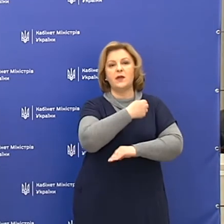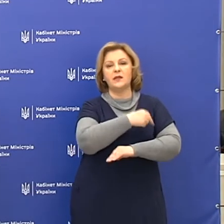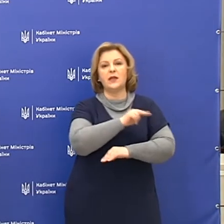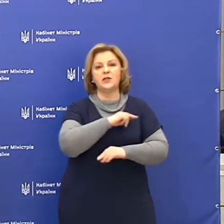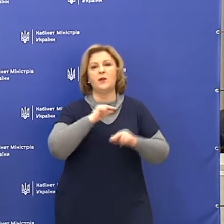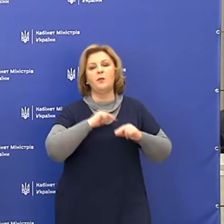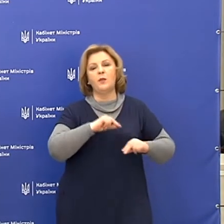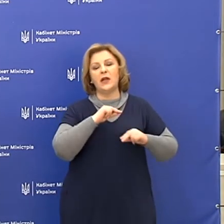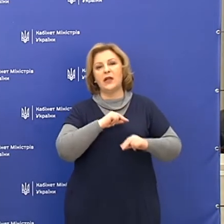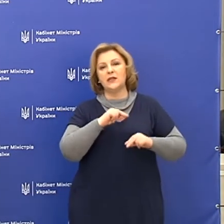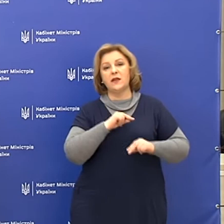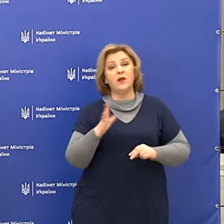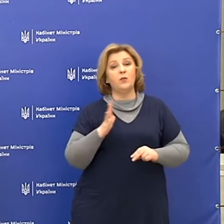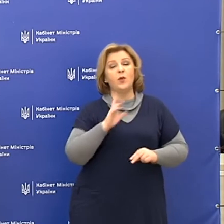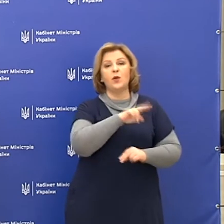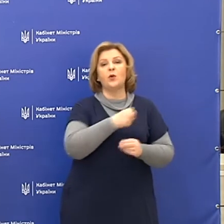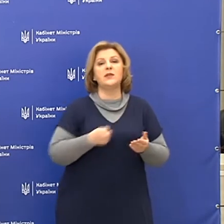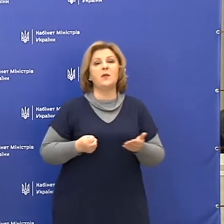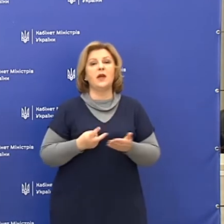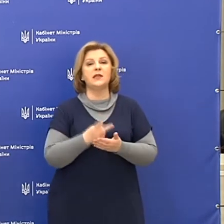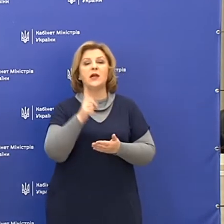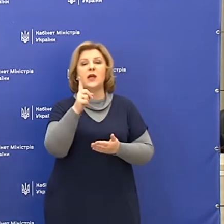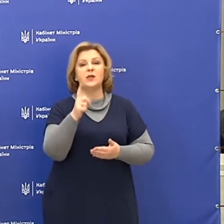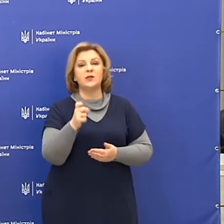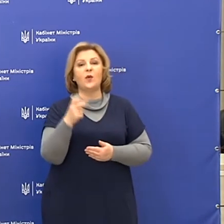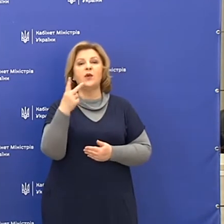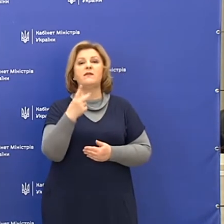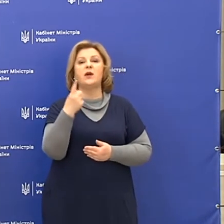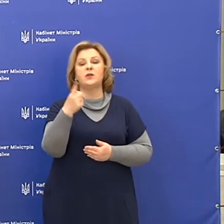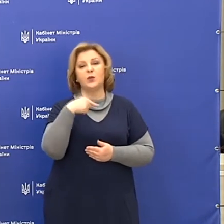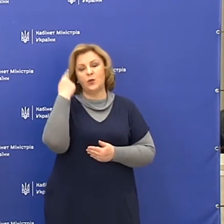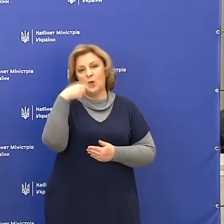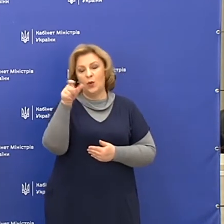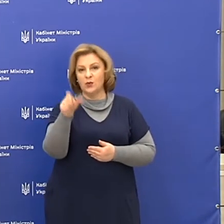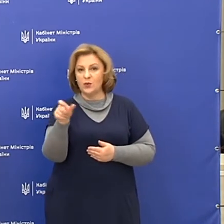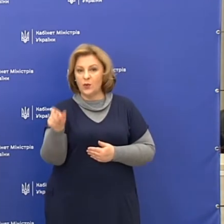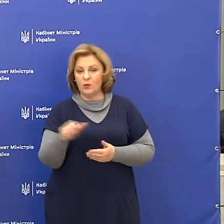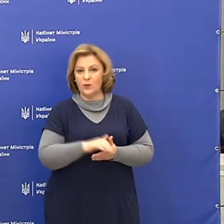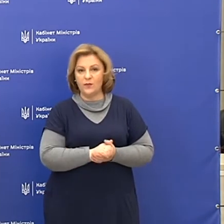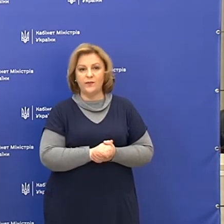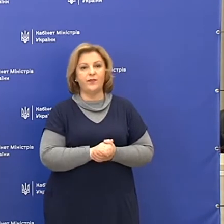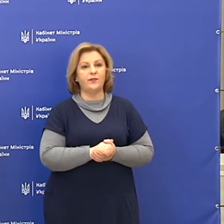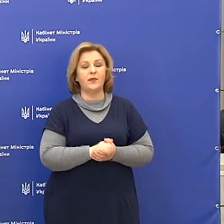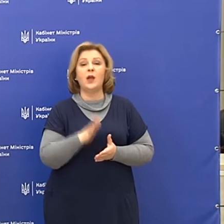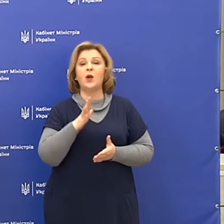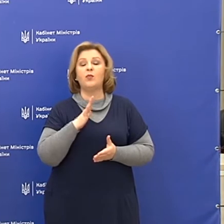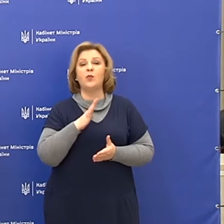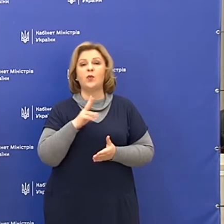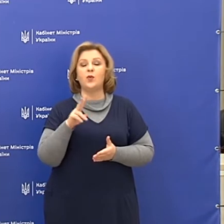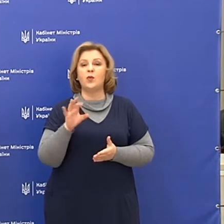працівників. Було госпіталізовано 121 особу. Було